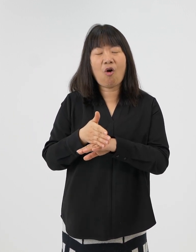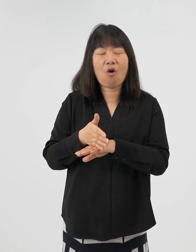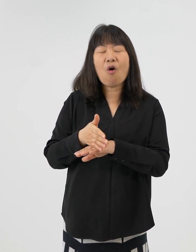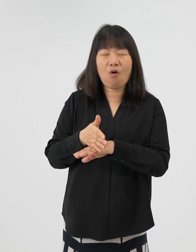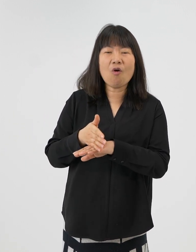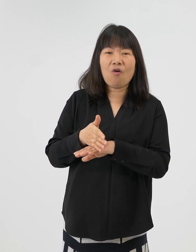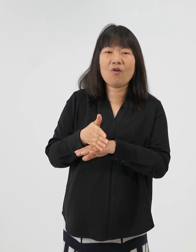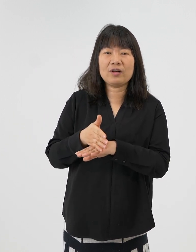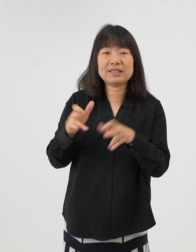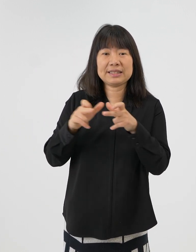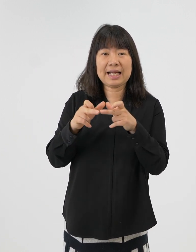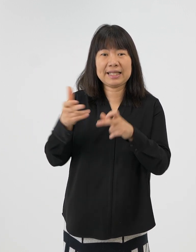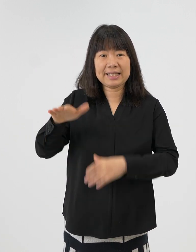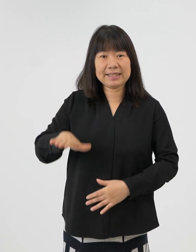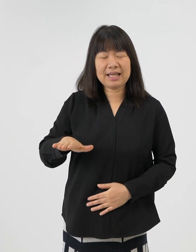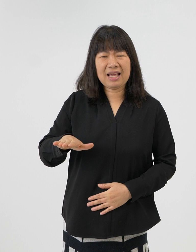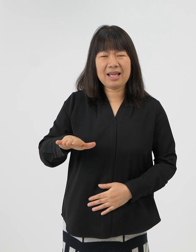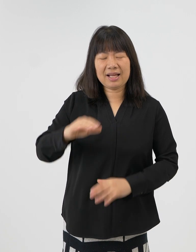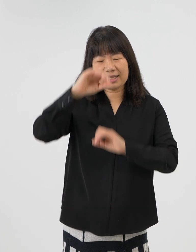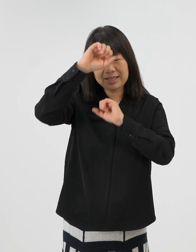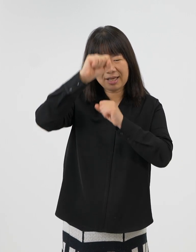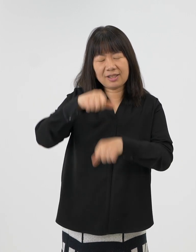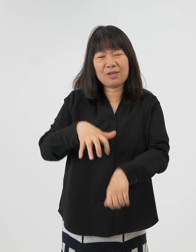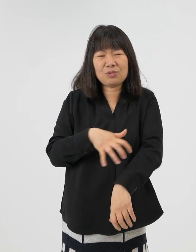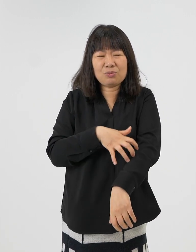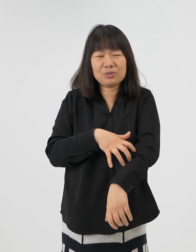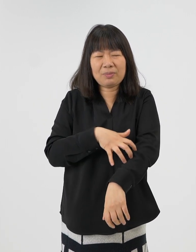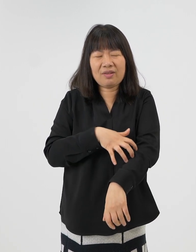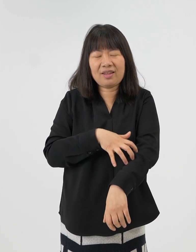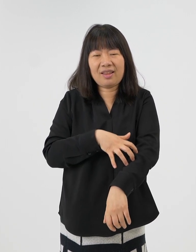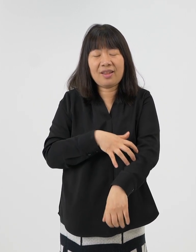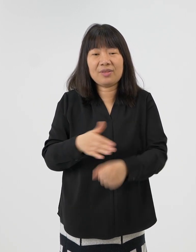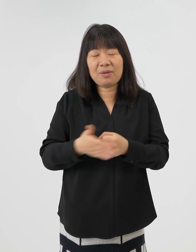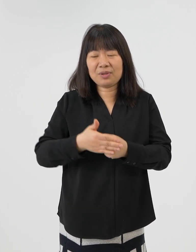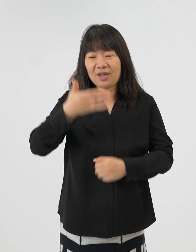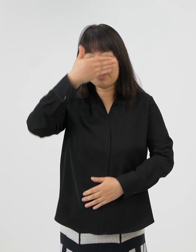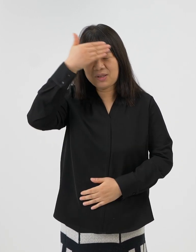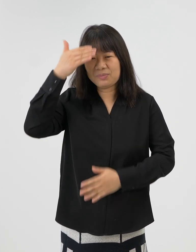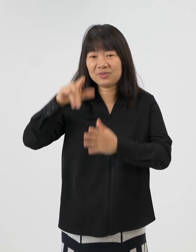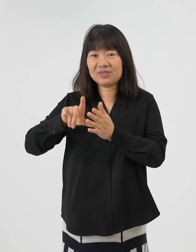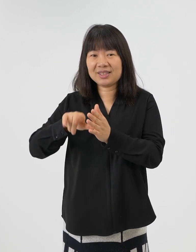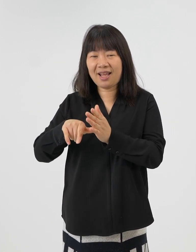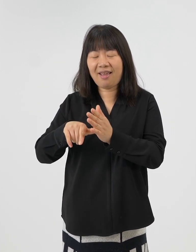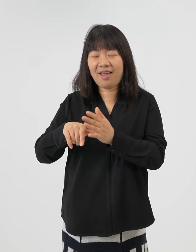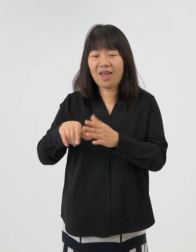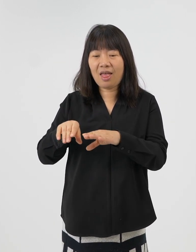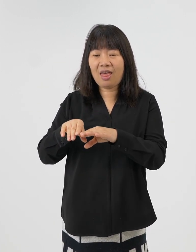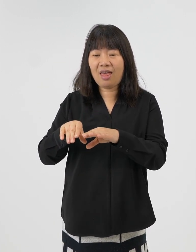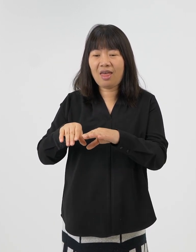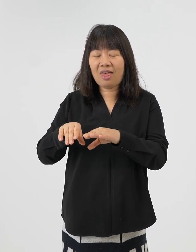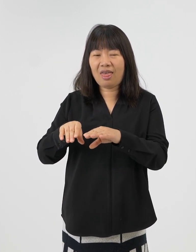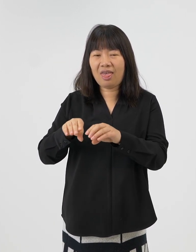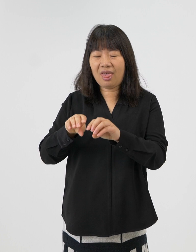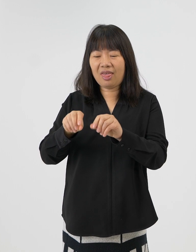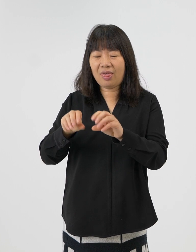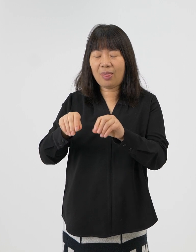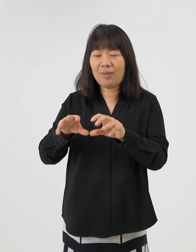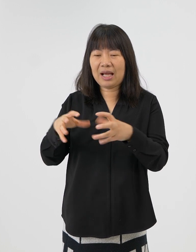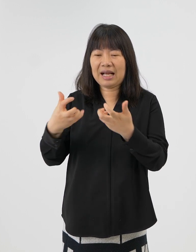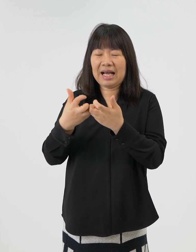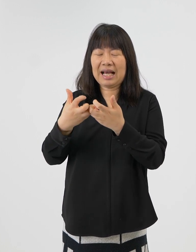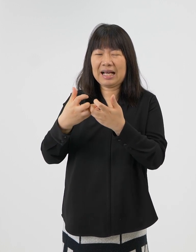불편해요. 그래서 저 젊을 때 저 포스터에 저 영화에 흙이 잔뜩 묻은 운동화를 볼